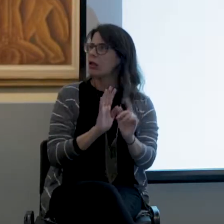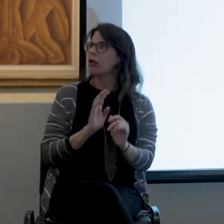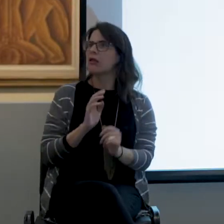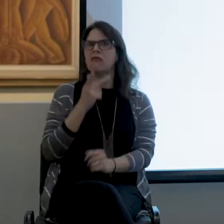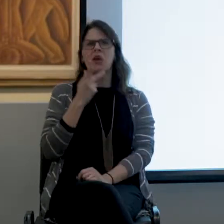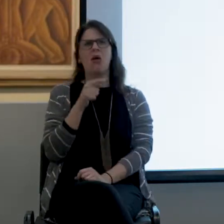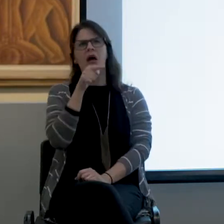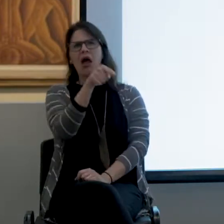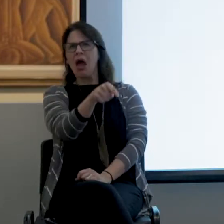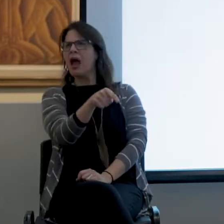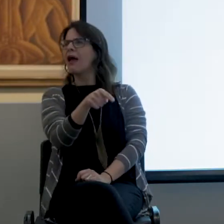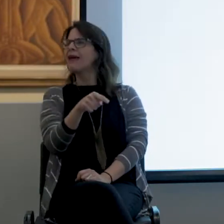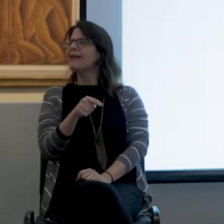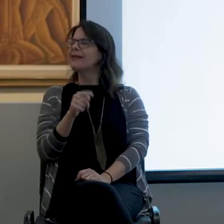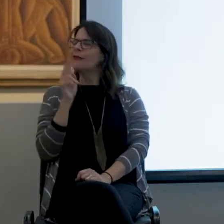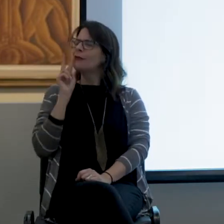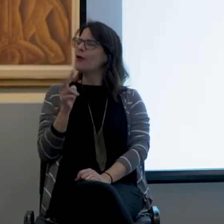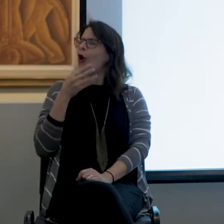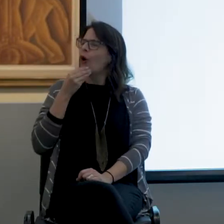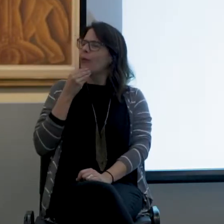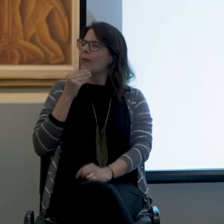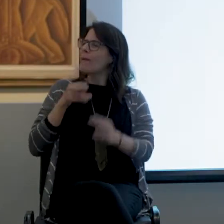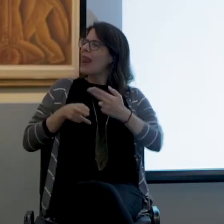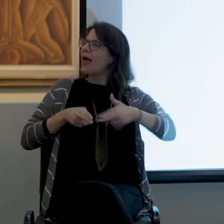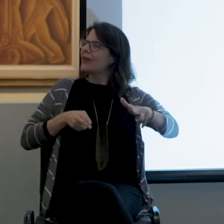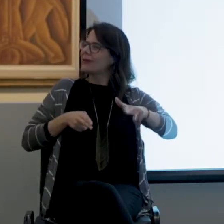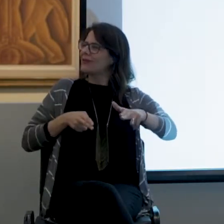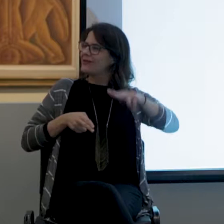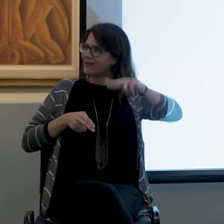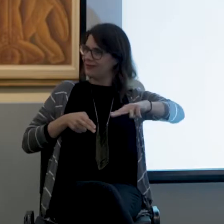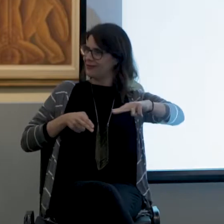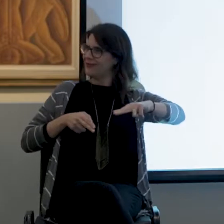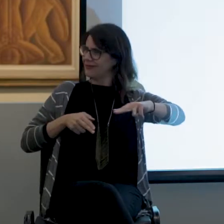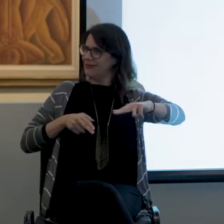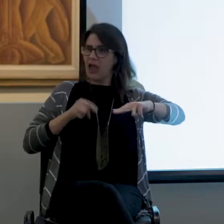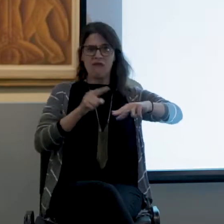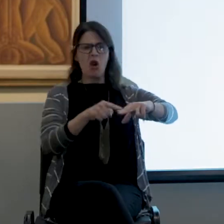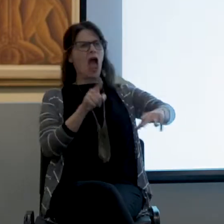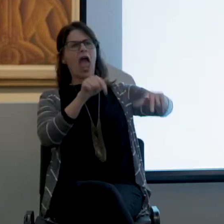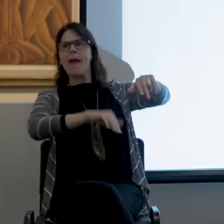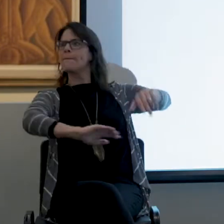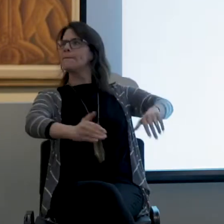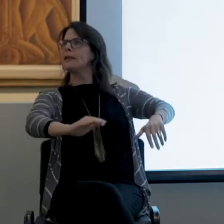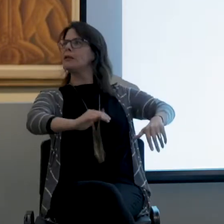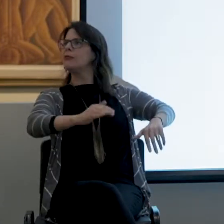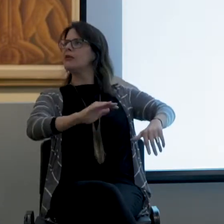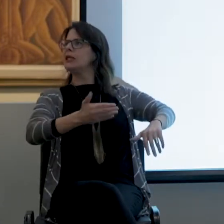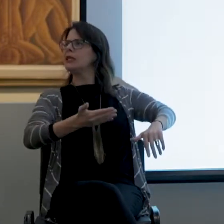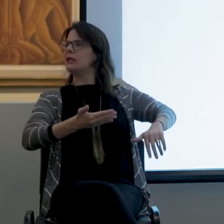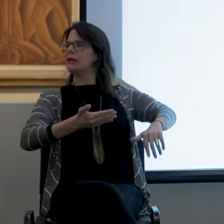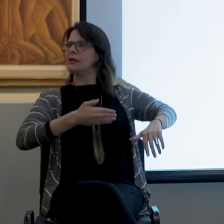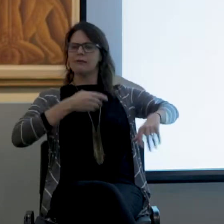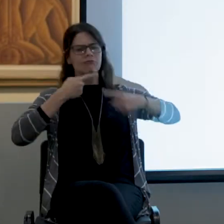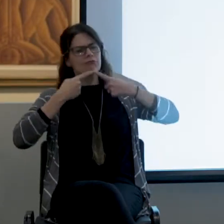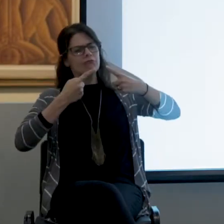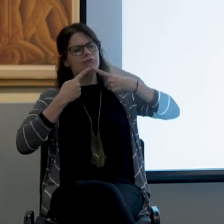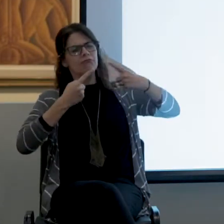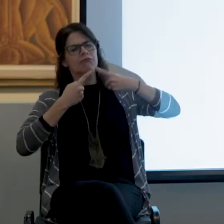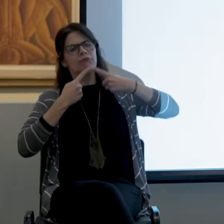pedofilia, então, coitado de um performer foi parar na polícia, não é?